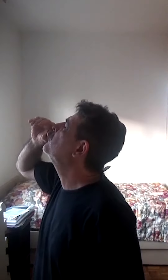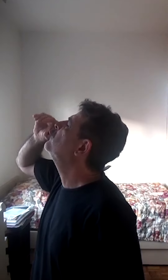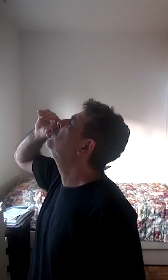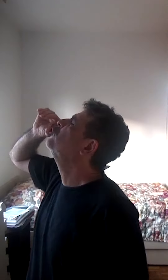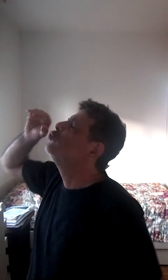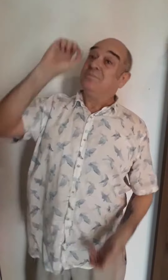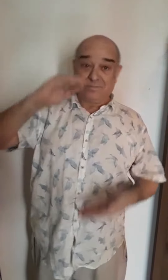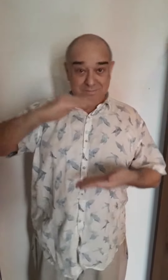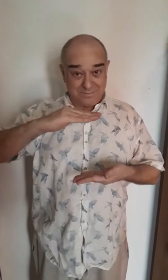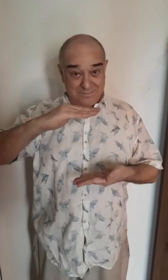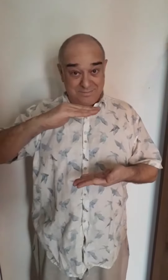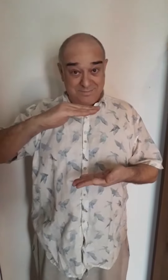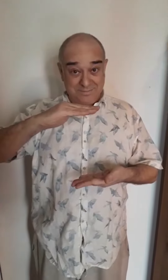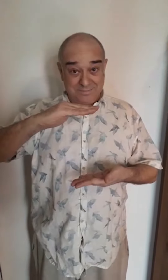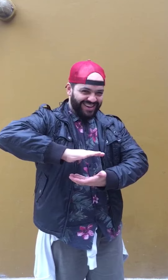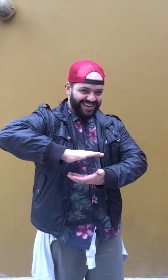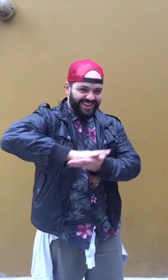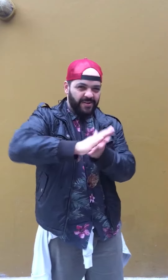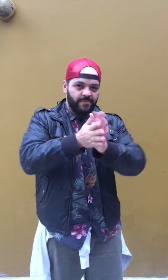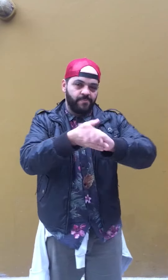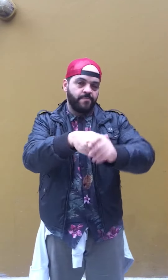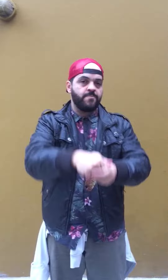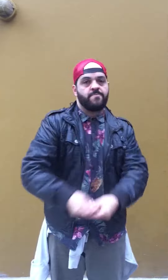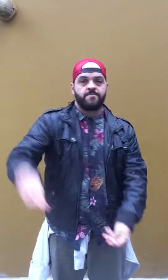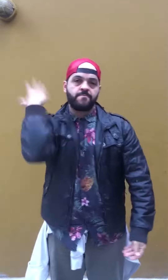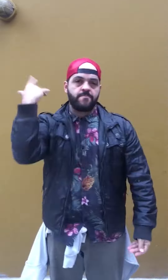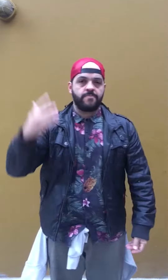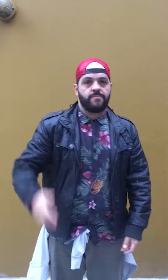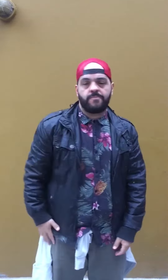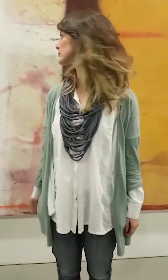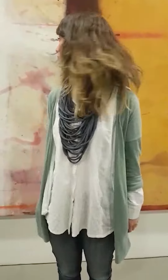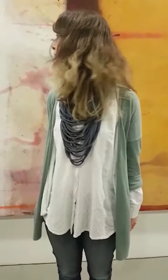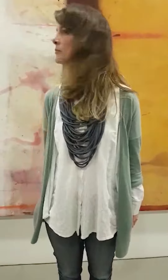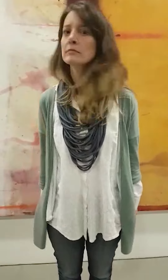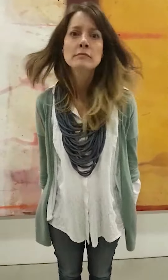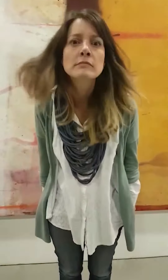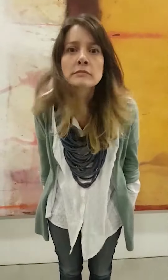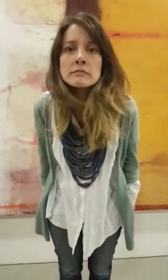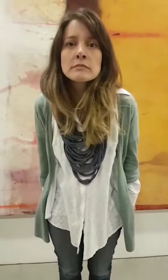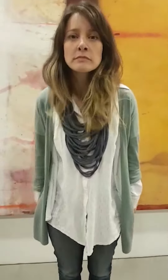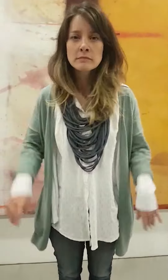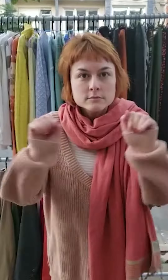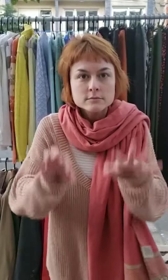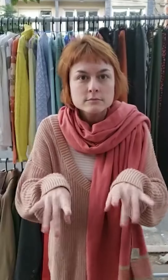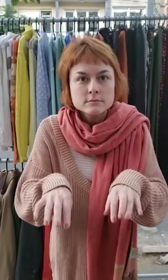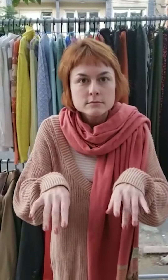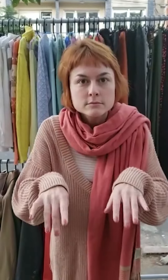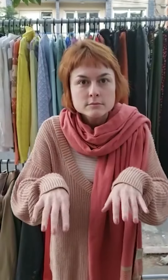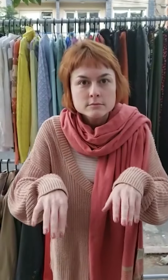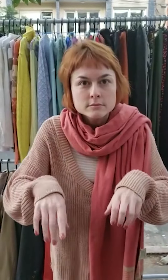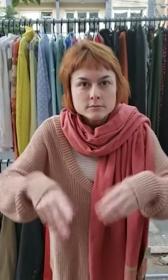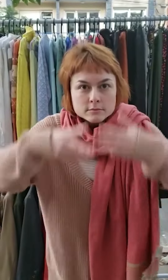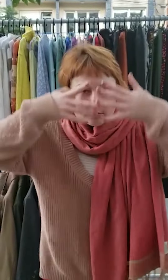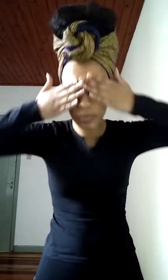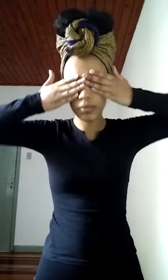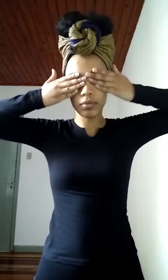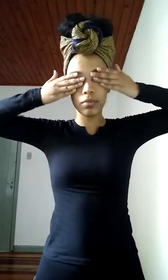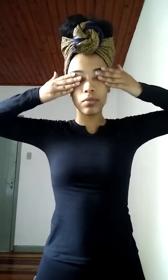vira-latas, temos pedigree. Somos da sucata, e você aí? Somos os piratas, Guarani